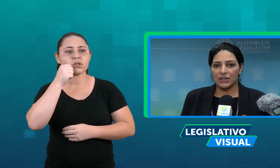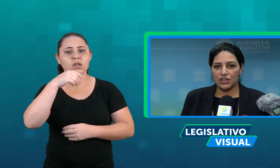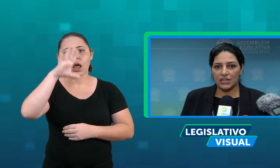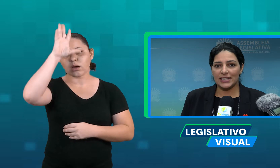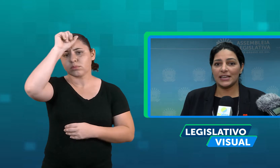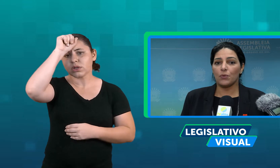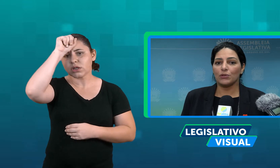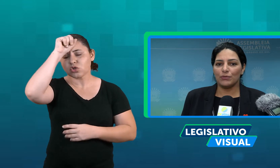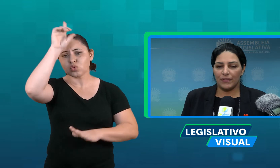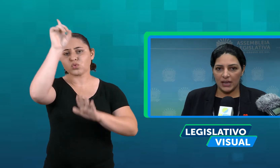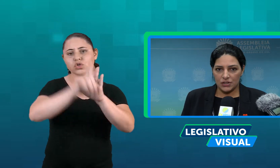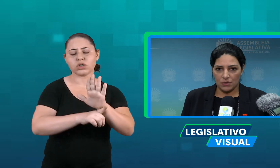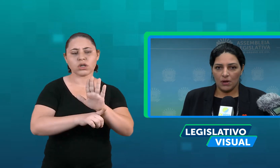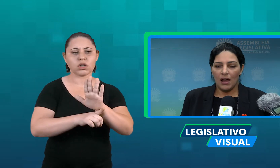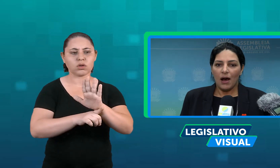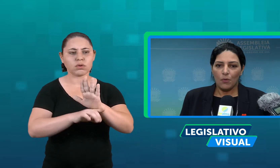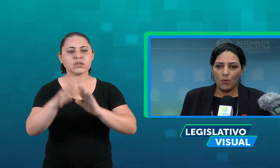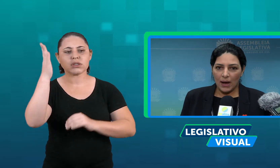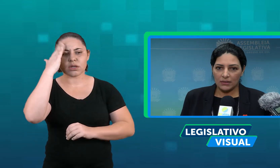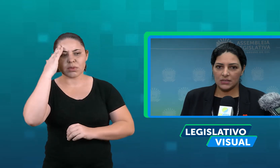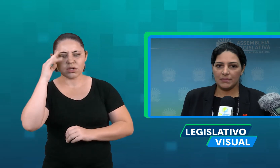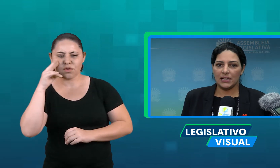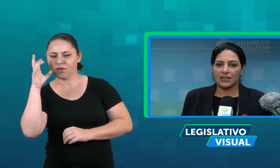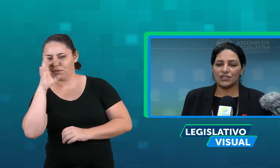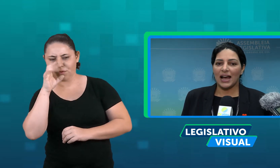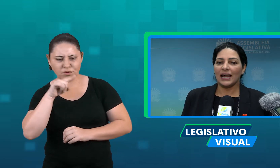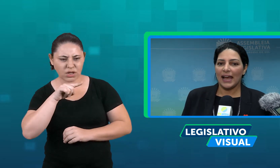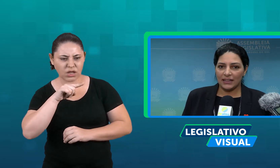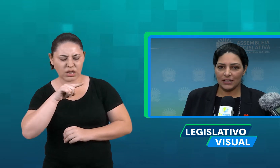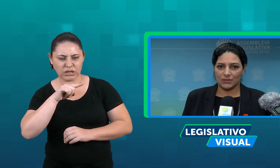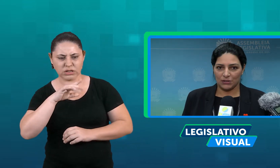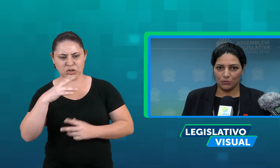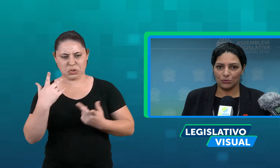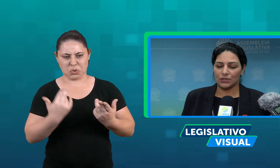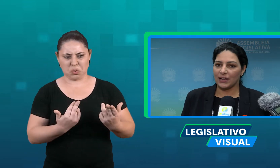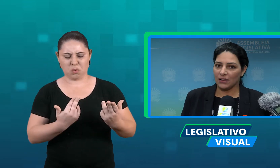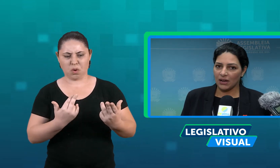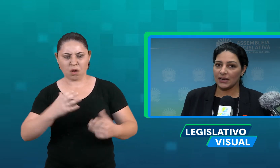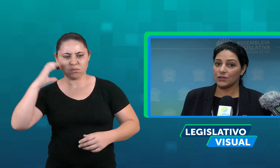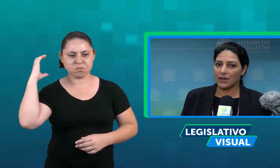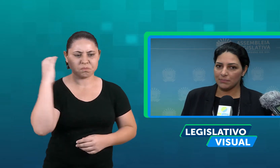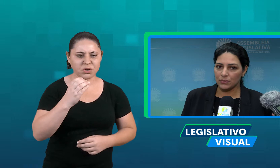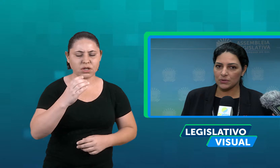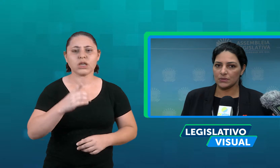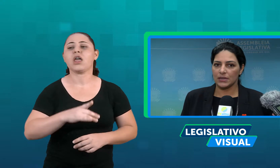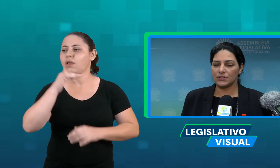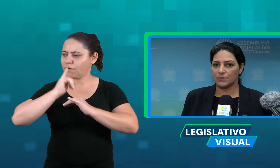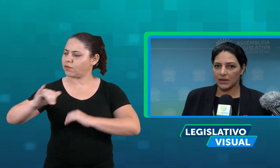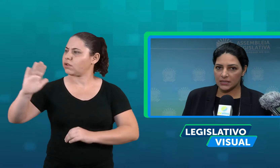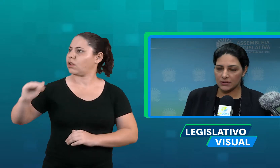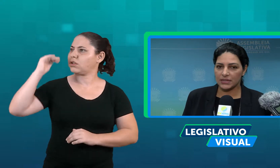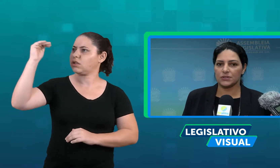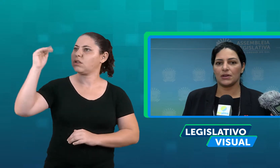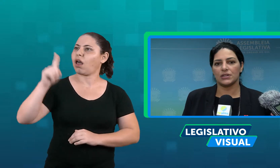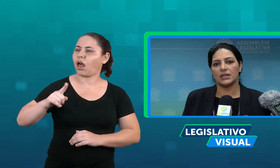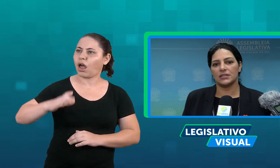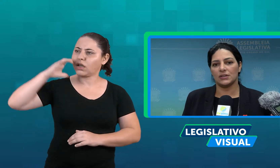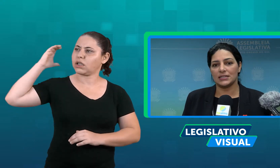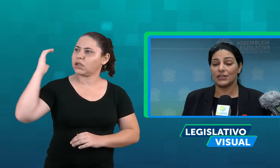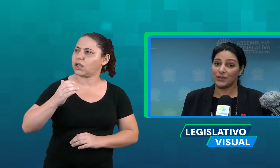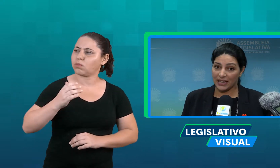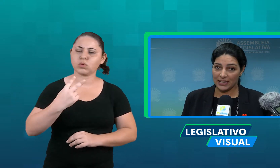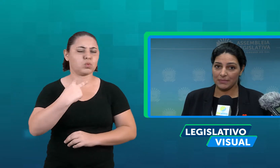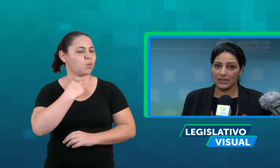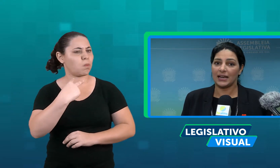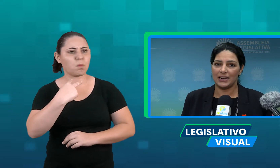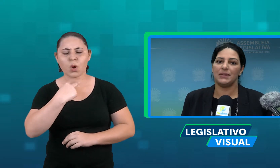que não pratiquem, que quando vejam algum ato semelhante, alertem os adultos, falem, olha, isso é abuso, isso é exploração sexual de criança e